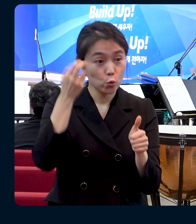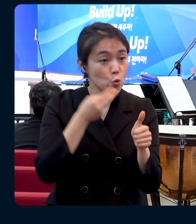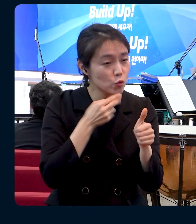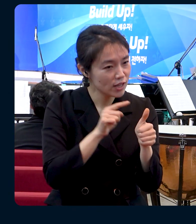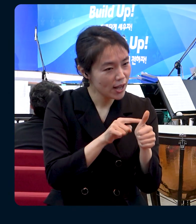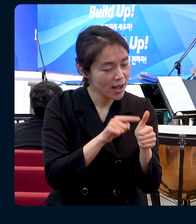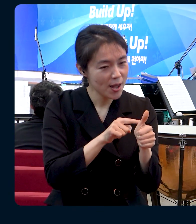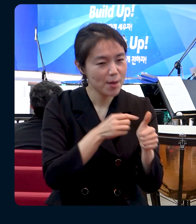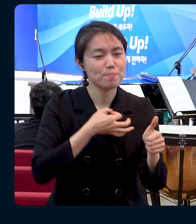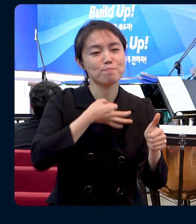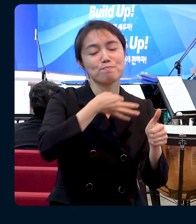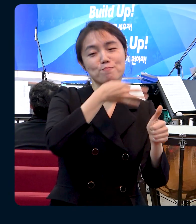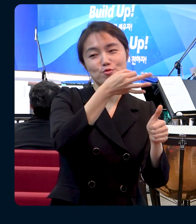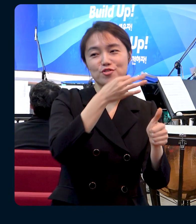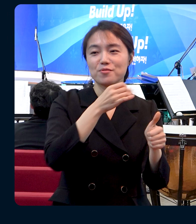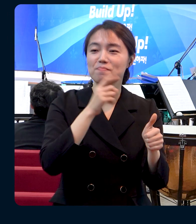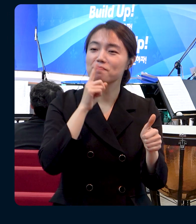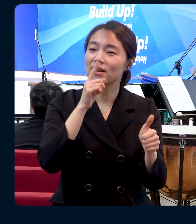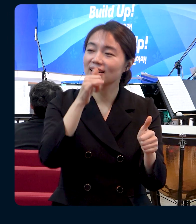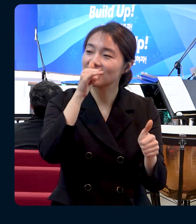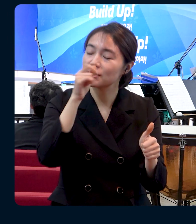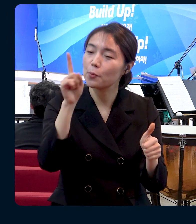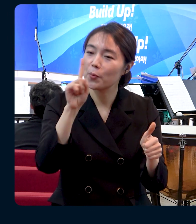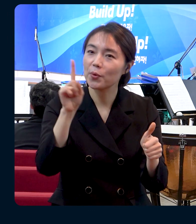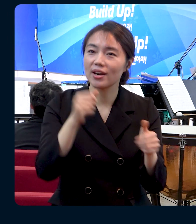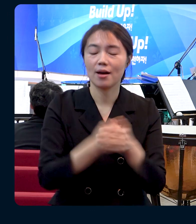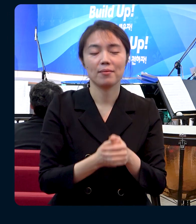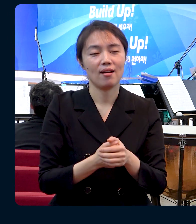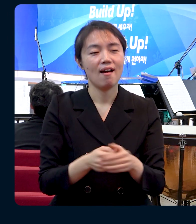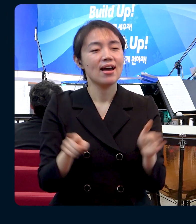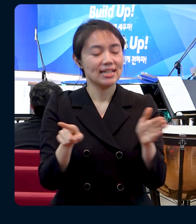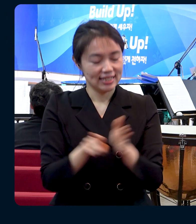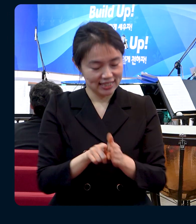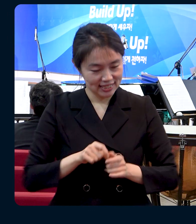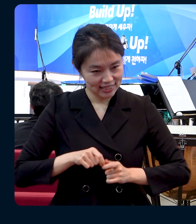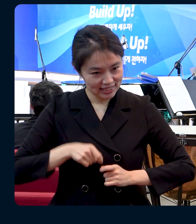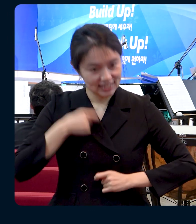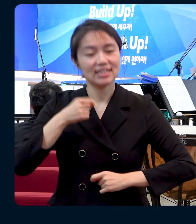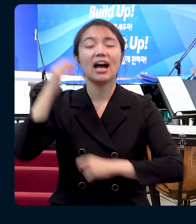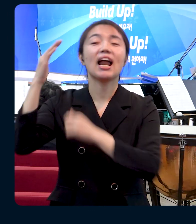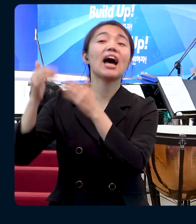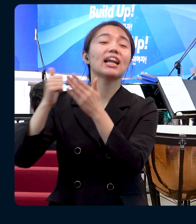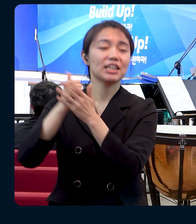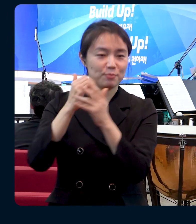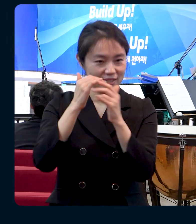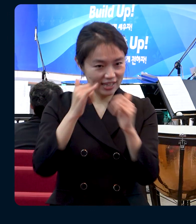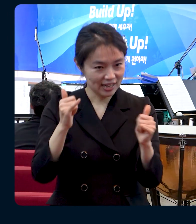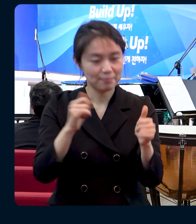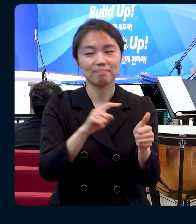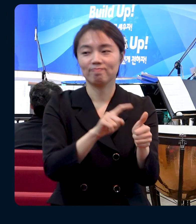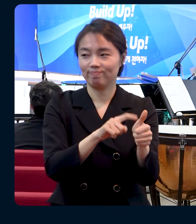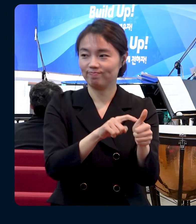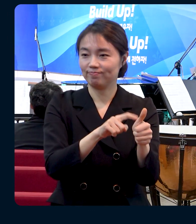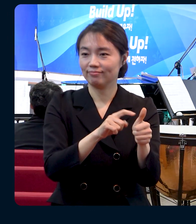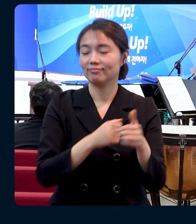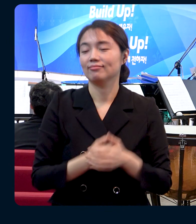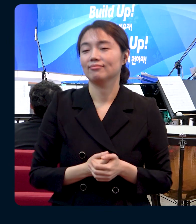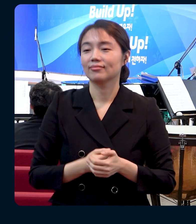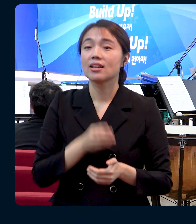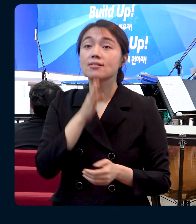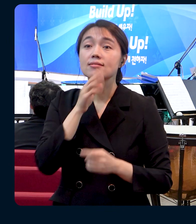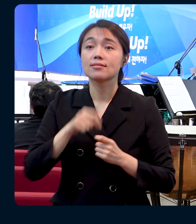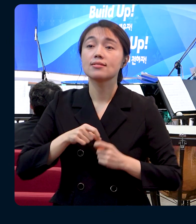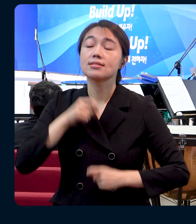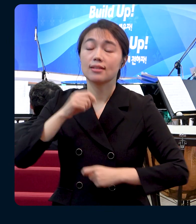이런 사람을 뭐라고 부르느냐? 이런 사람을 뭐라고 부르느냐? 네, 바로 신실한 하나님의